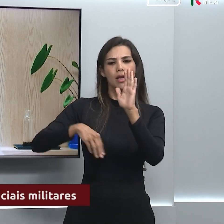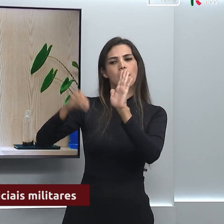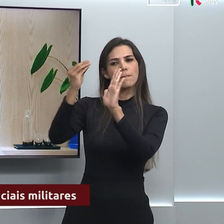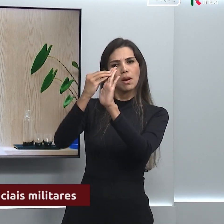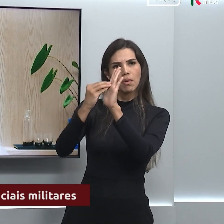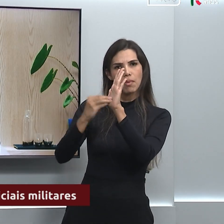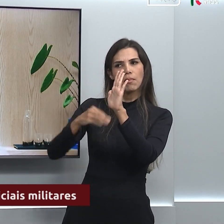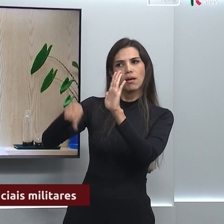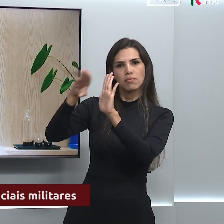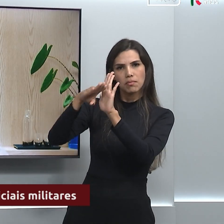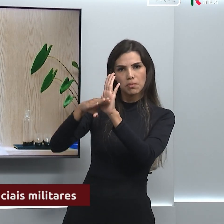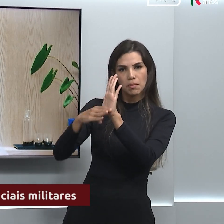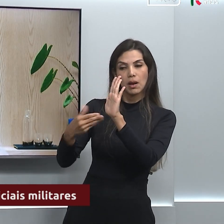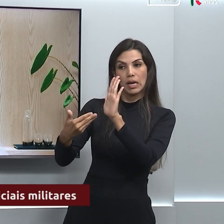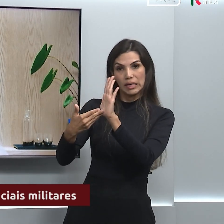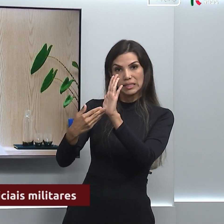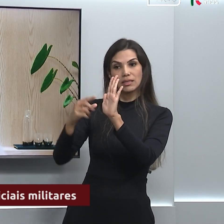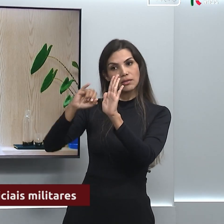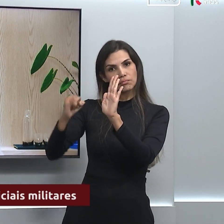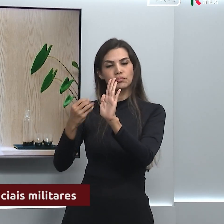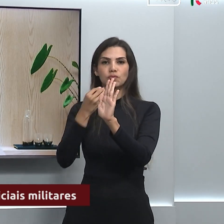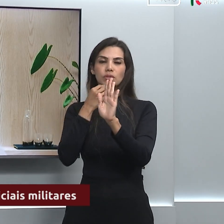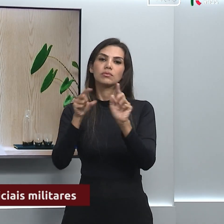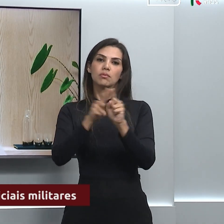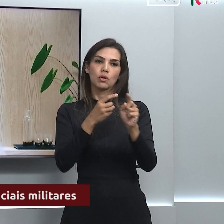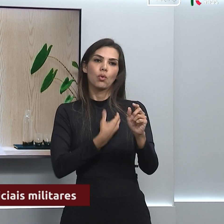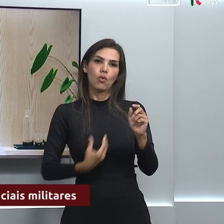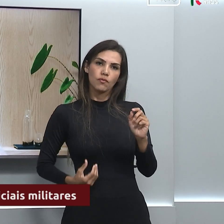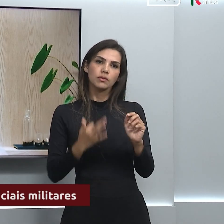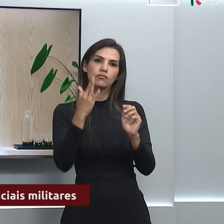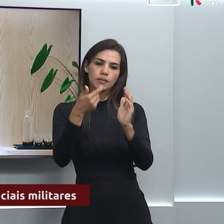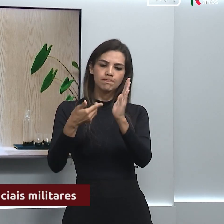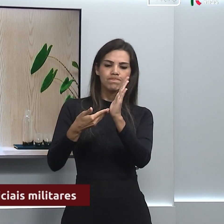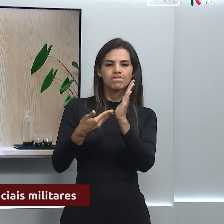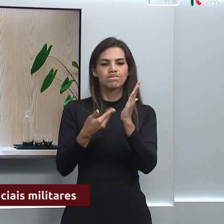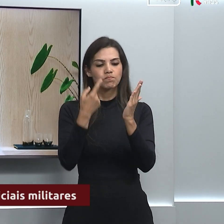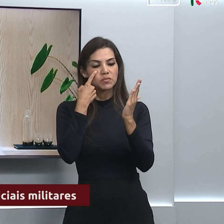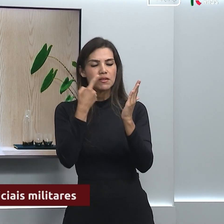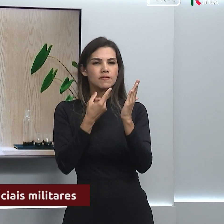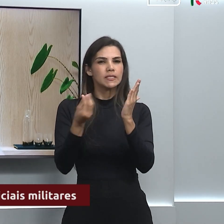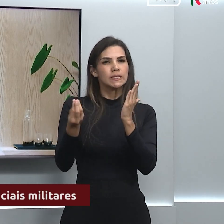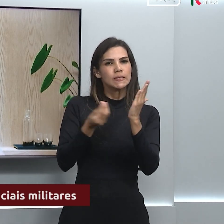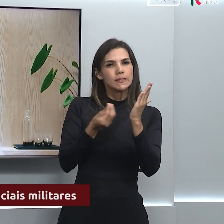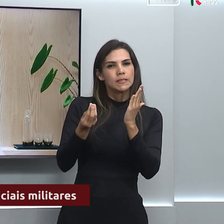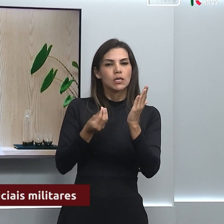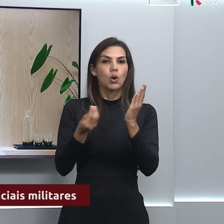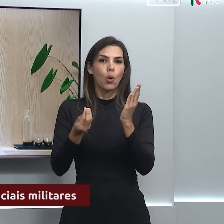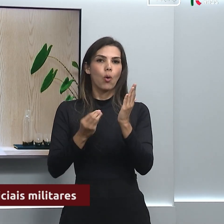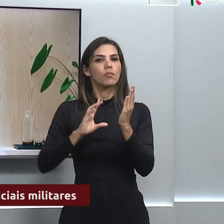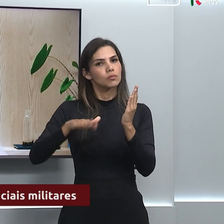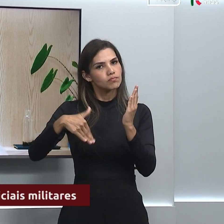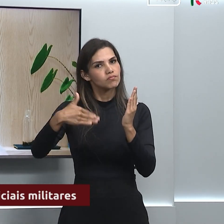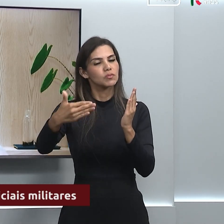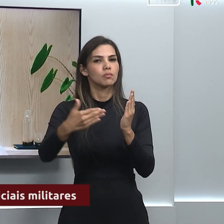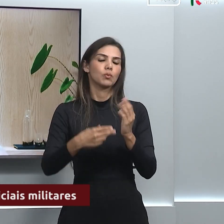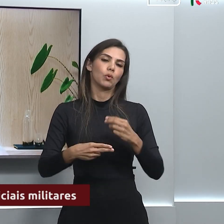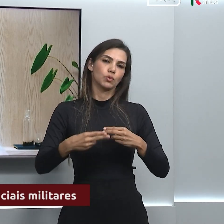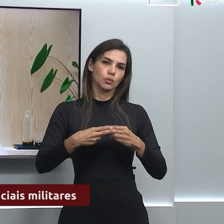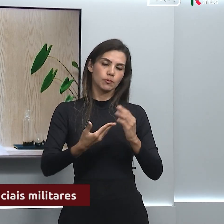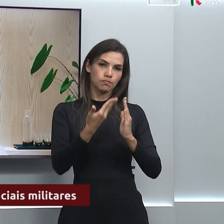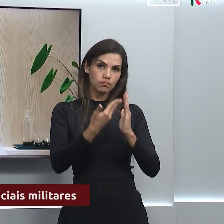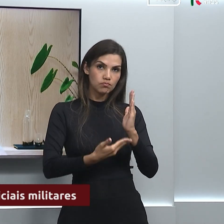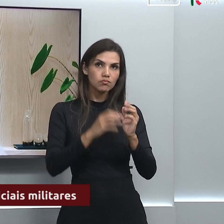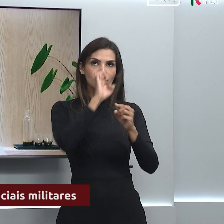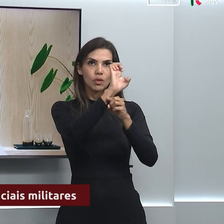está sendo utilizado também pelo governo federal para trazer um projeto de implantação desse protocolo em todos os estados. É claro